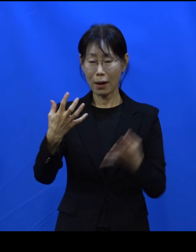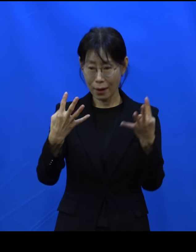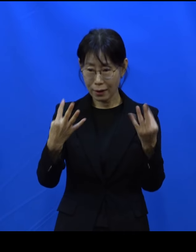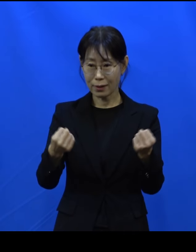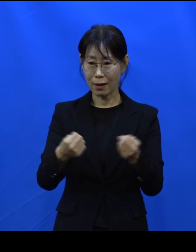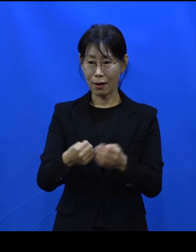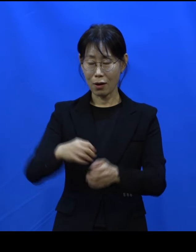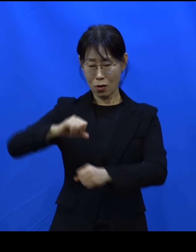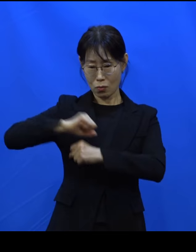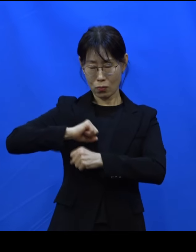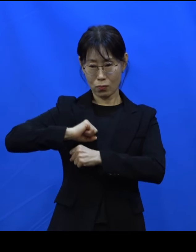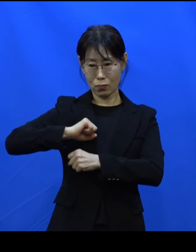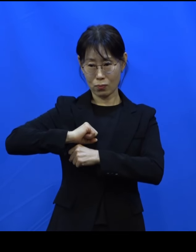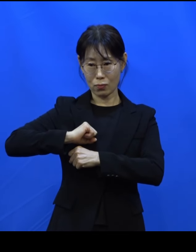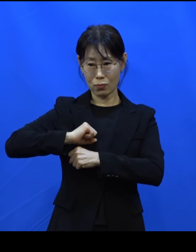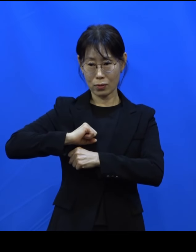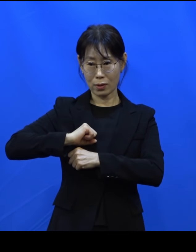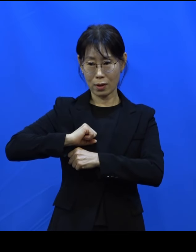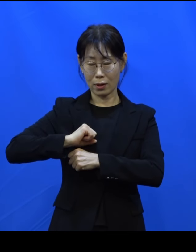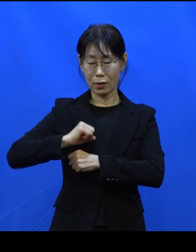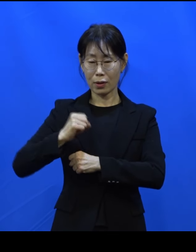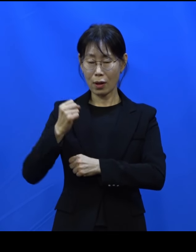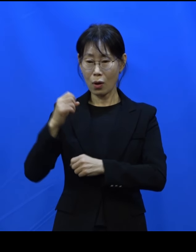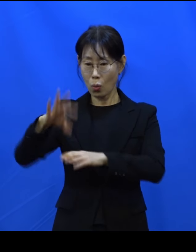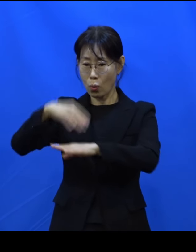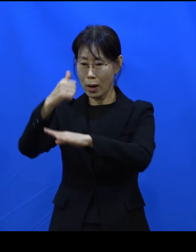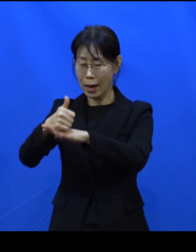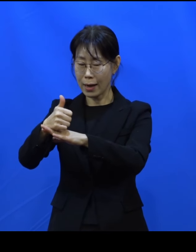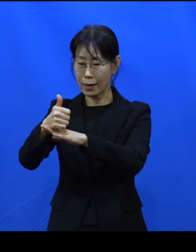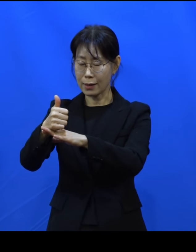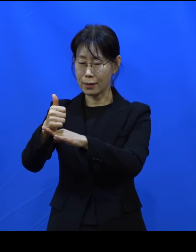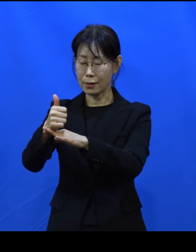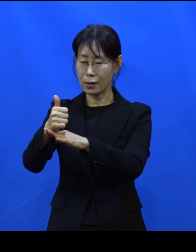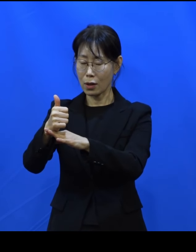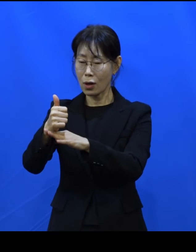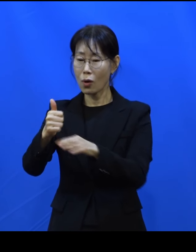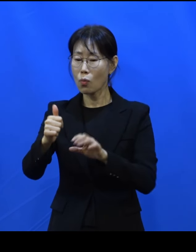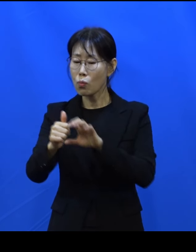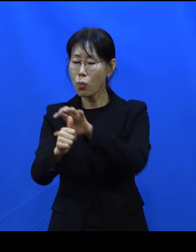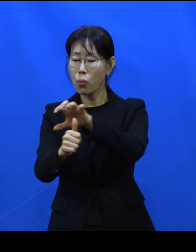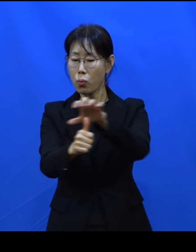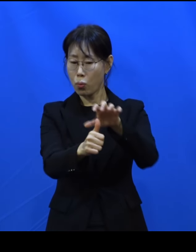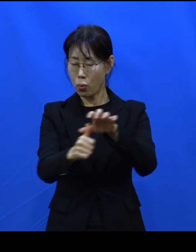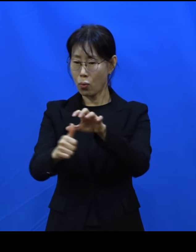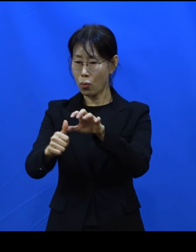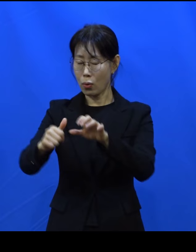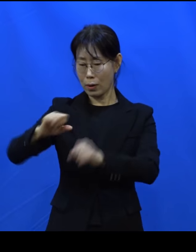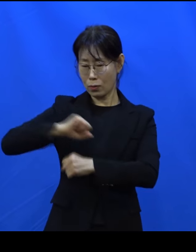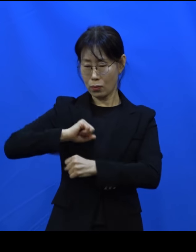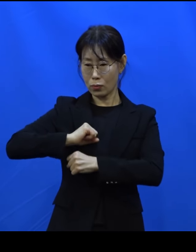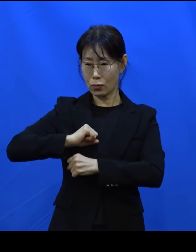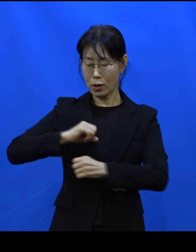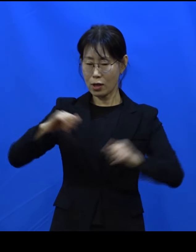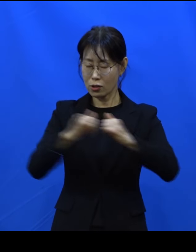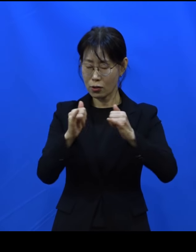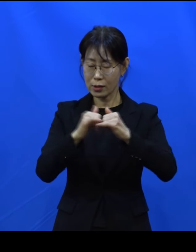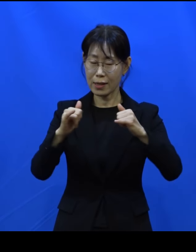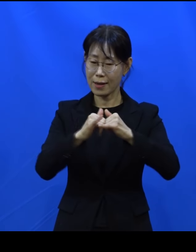그들은 다 용사들이고 누구죠? 왕의 친위대들. 그들은 모두 전쟁에 익숙한